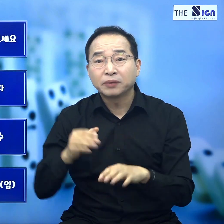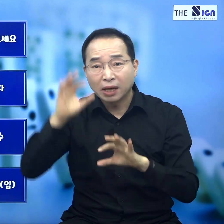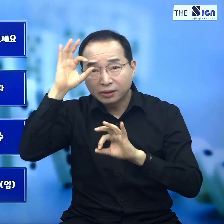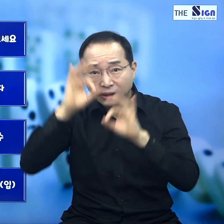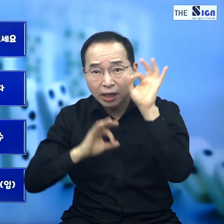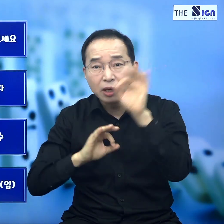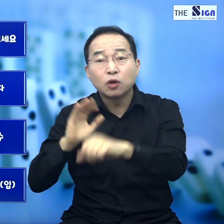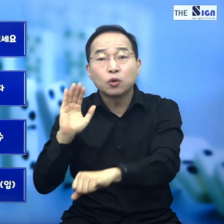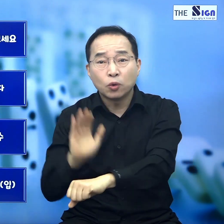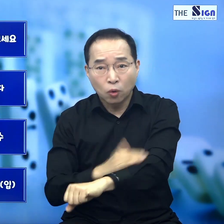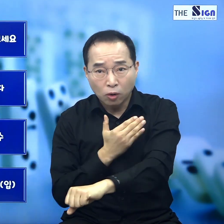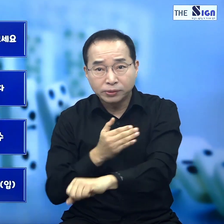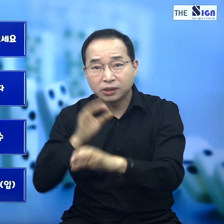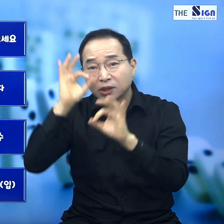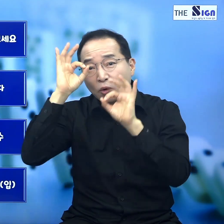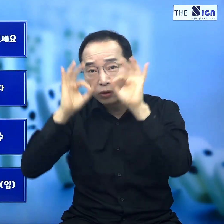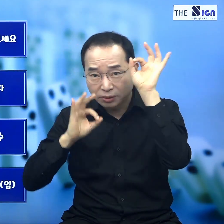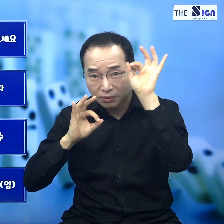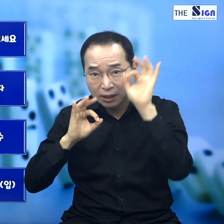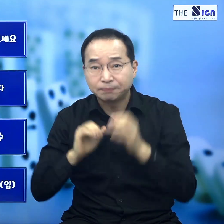할 때 요걸 붙일 때 요걸 씁니다.